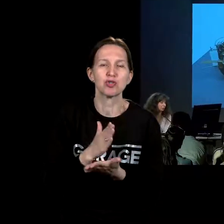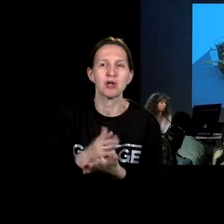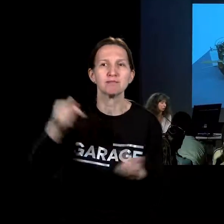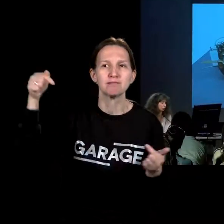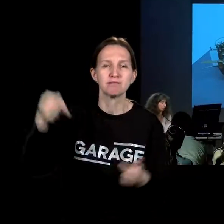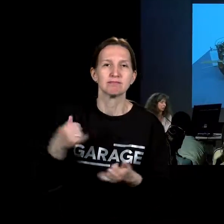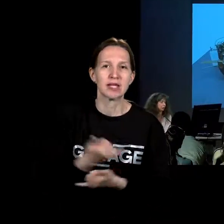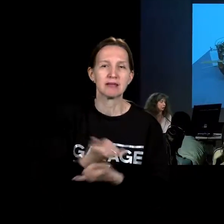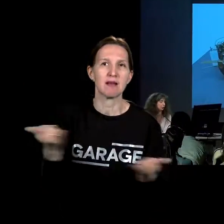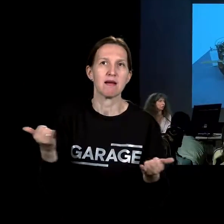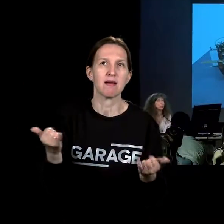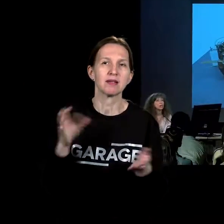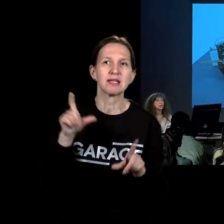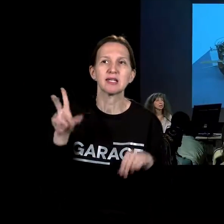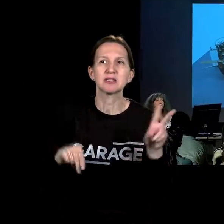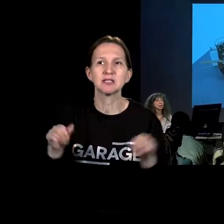среда, которая существует за счет